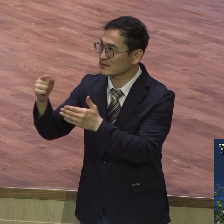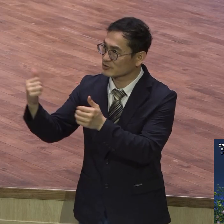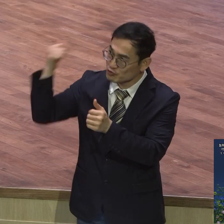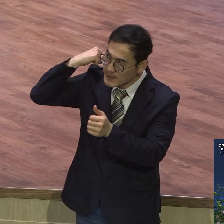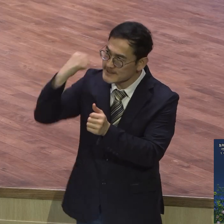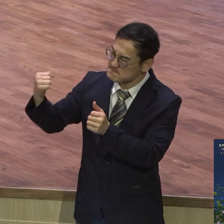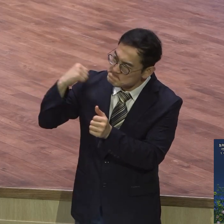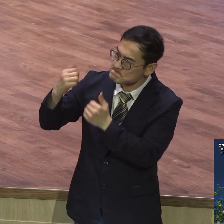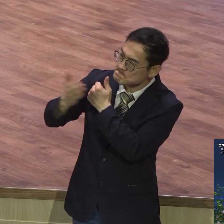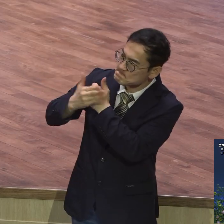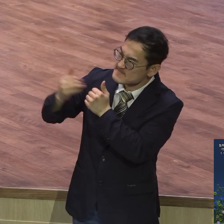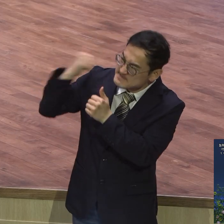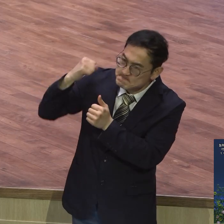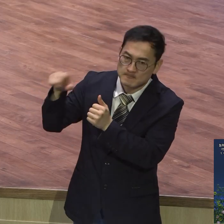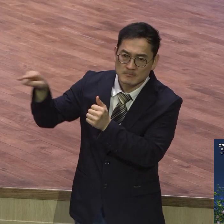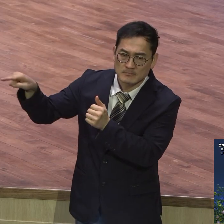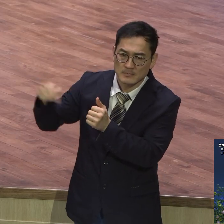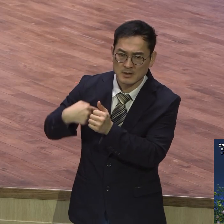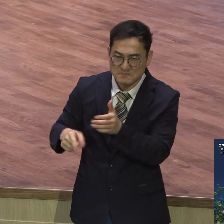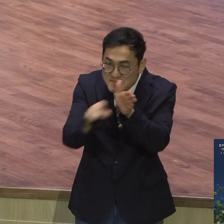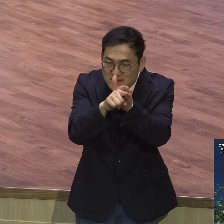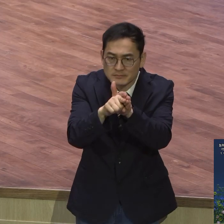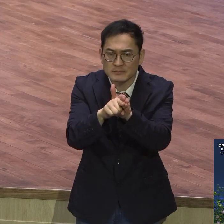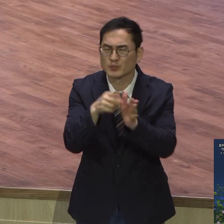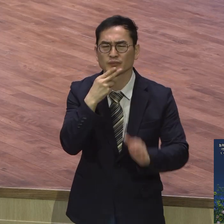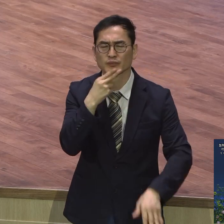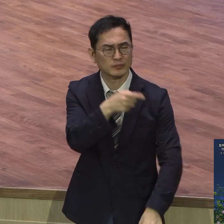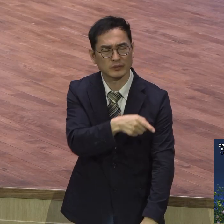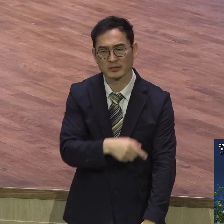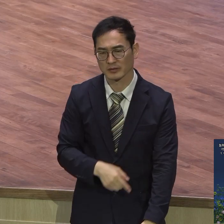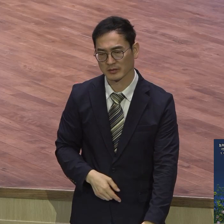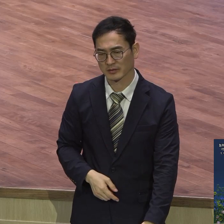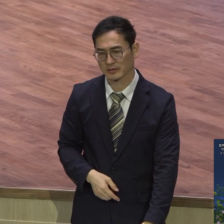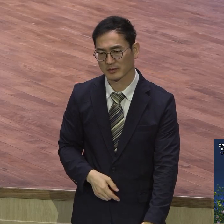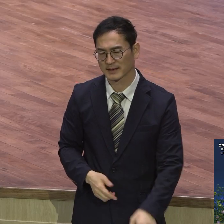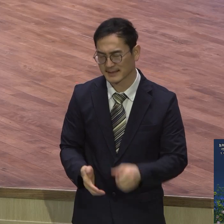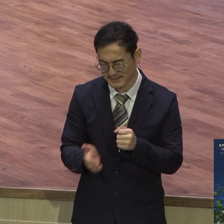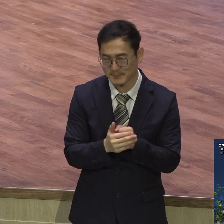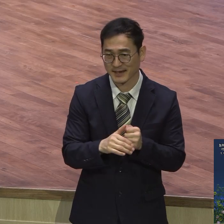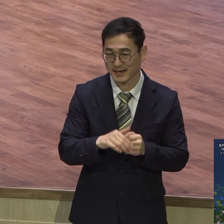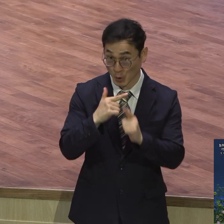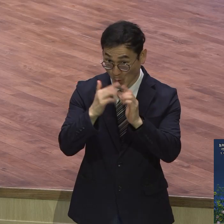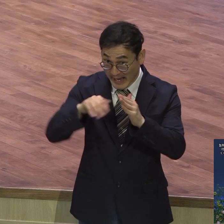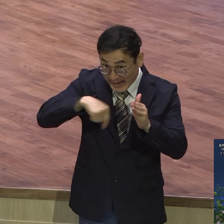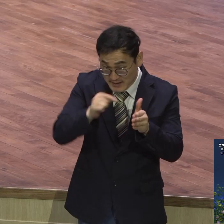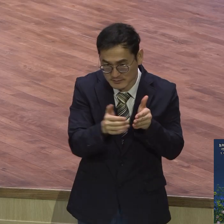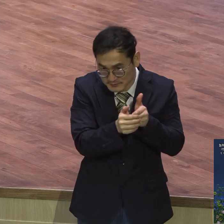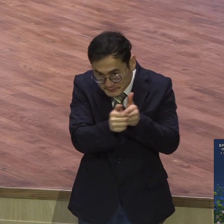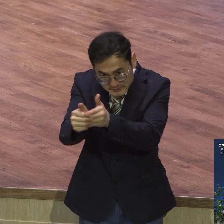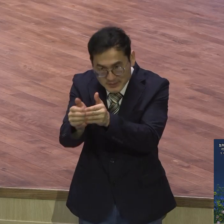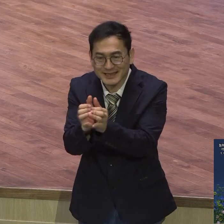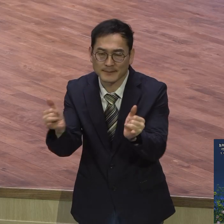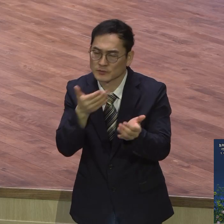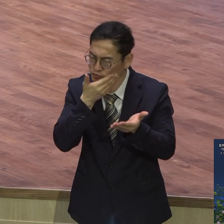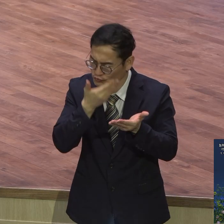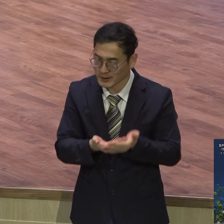그래서 여러분 지도자가 중요합니다. 교회에서는요 위원장 부장 국장 중요합니다.